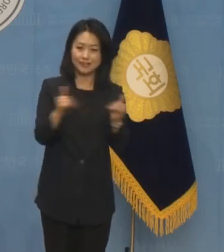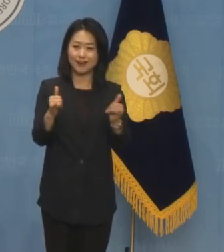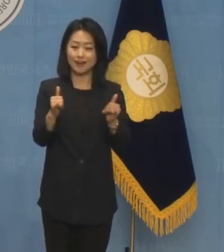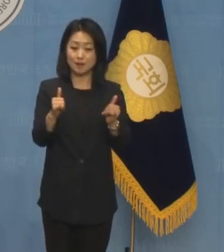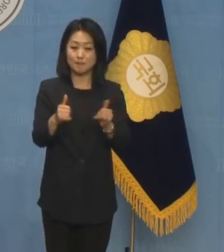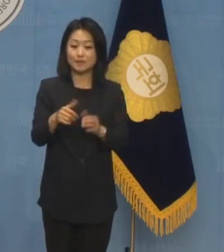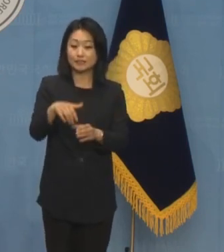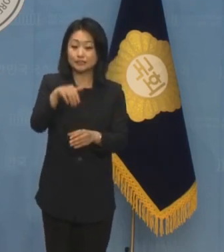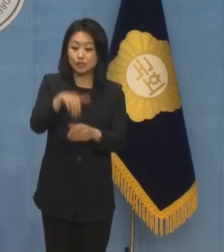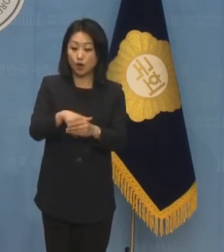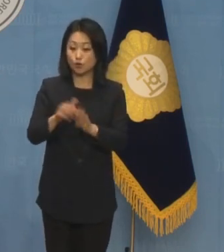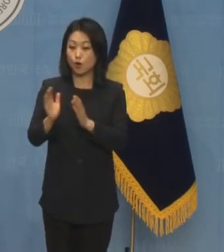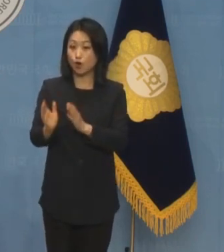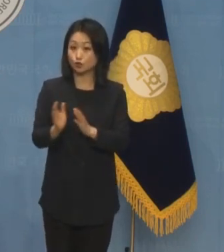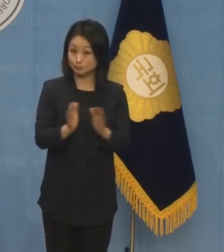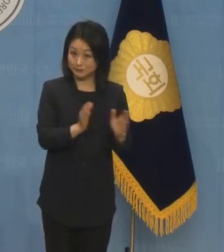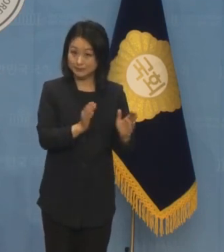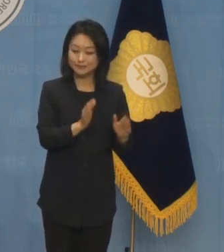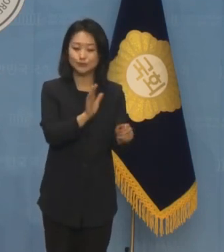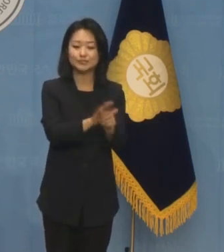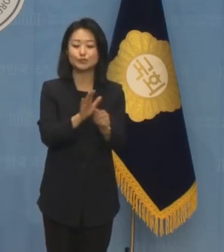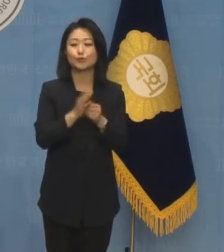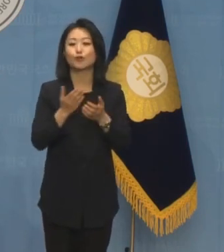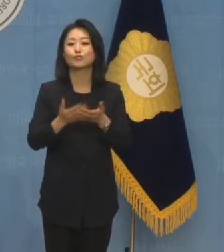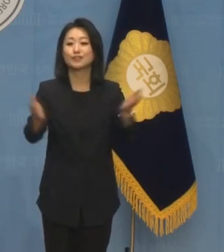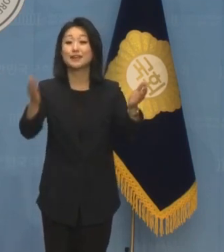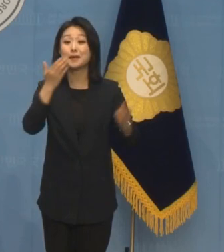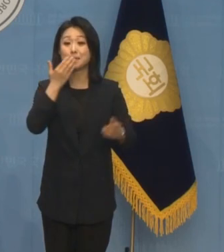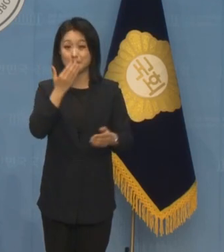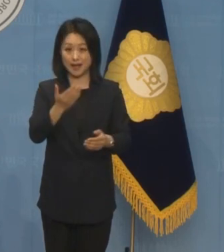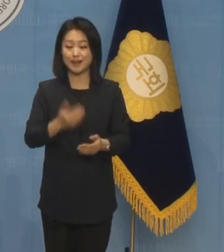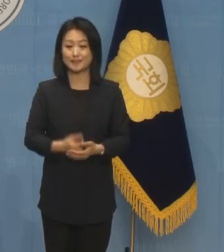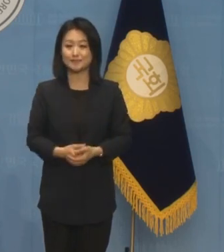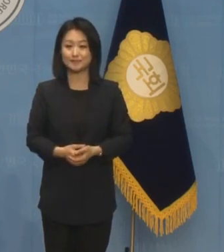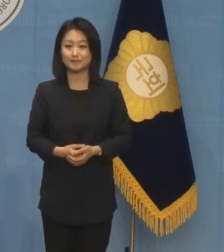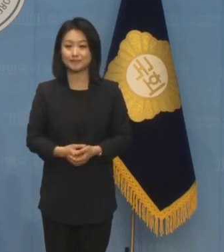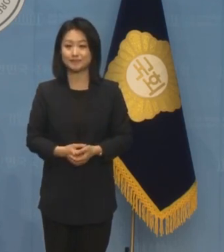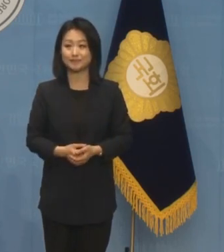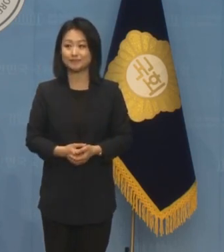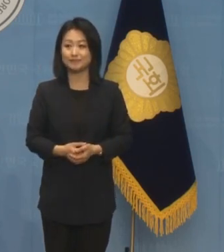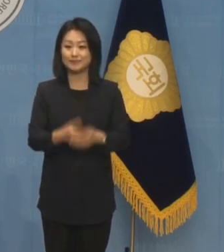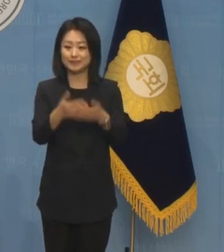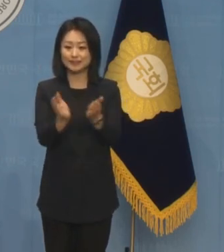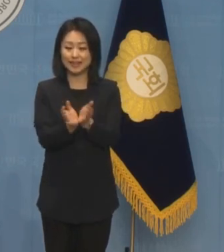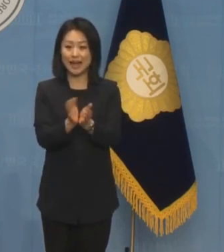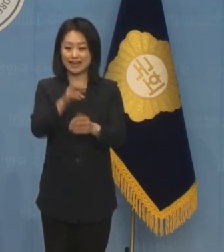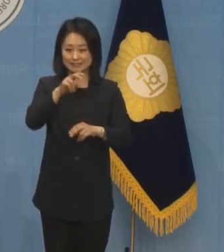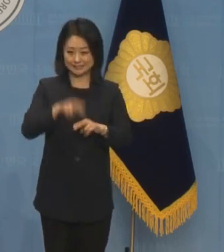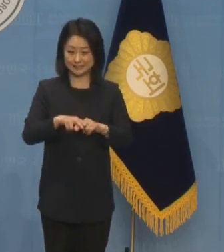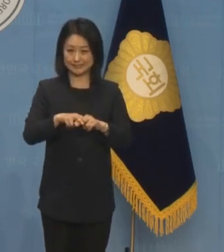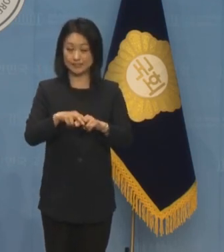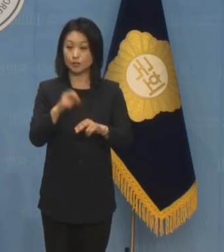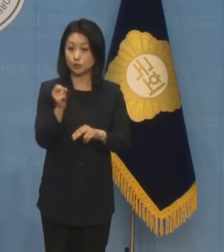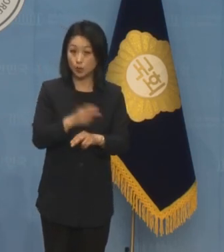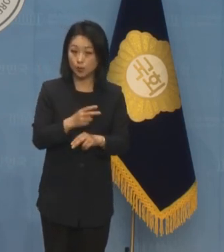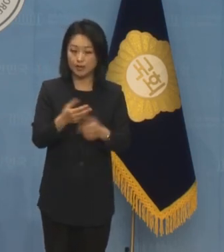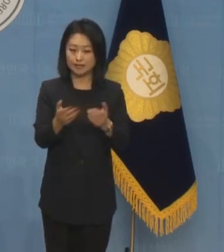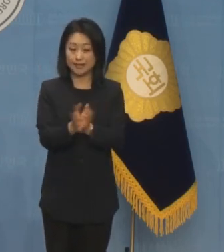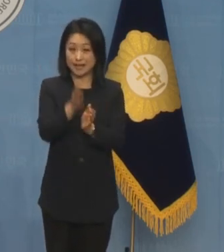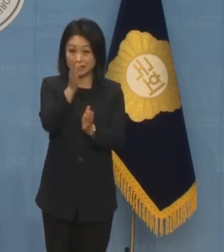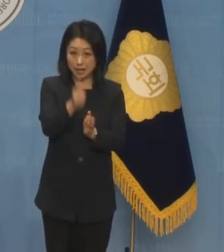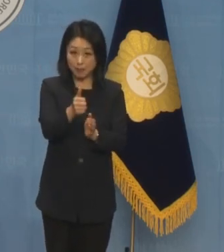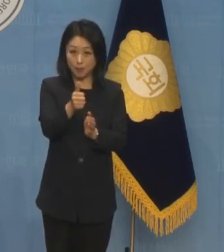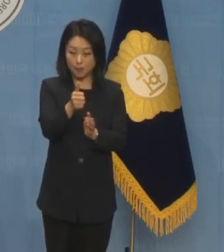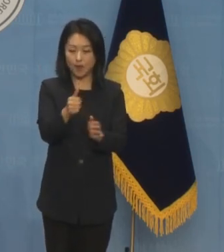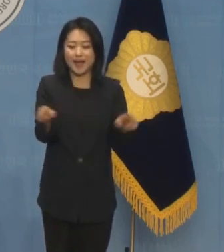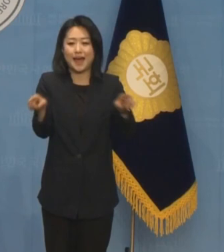선거를 준비한 공간을 폭넓게 열어드리겠습니다. 당직은 물론 당대표의 공간을